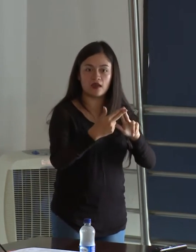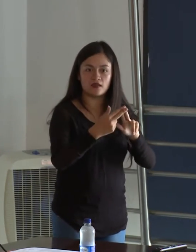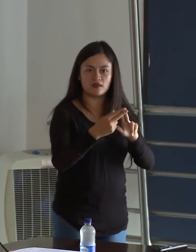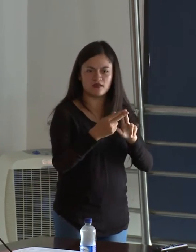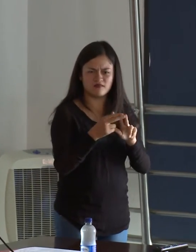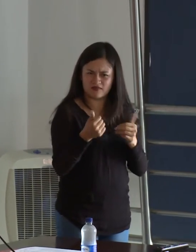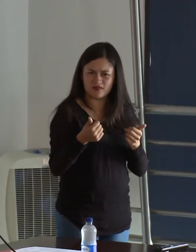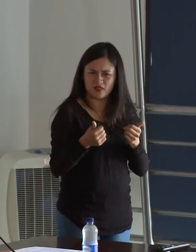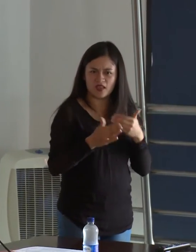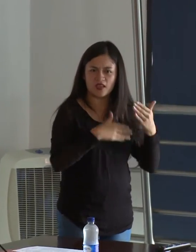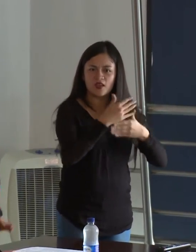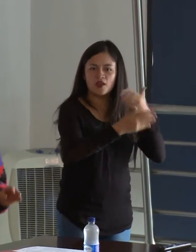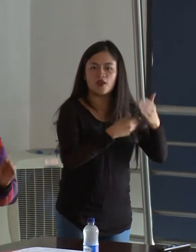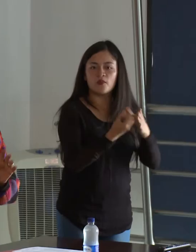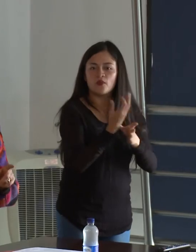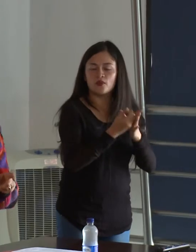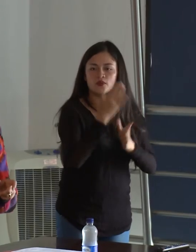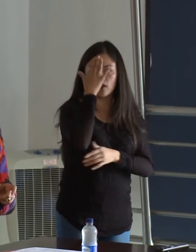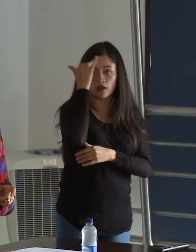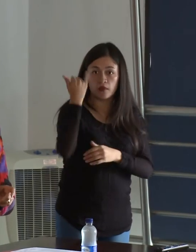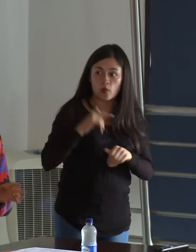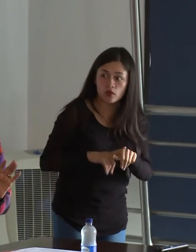académica.